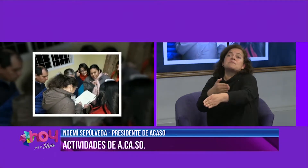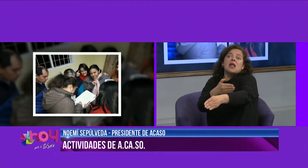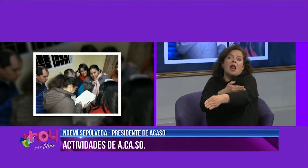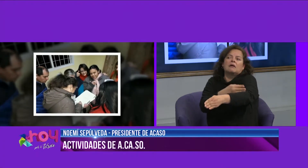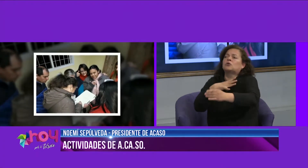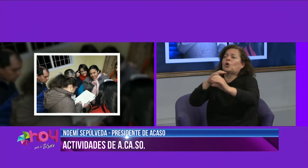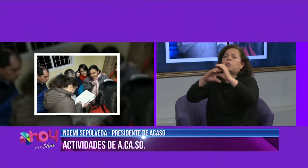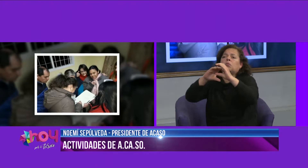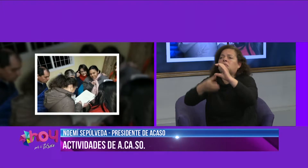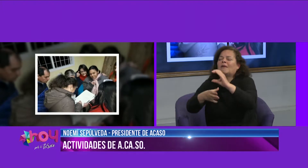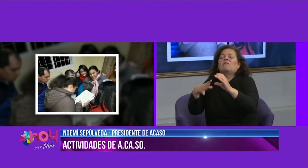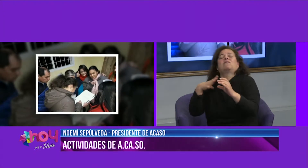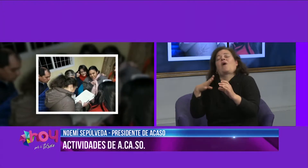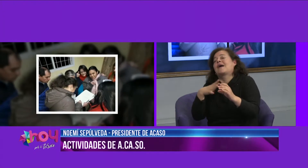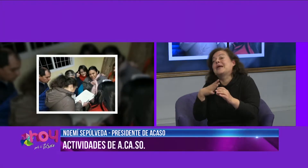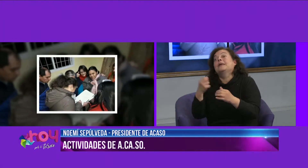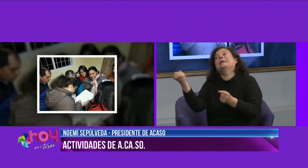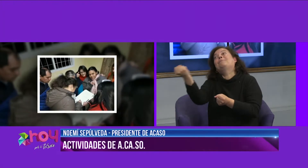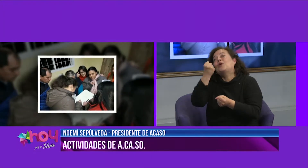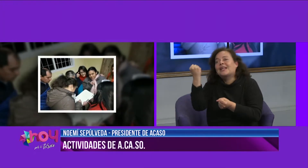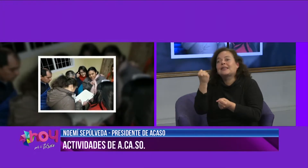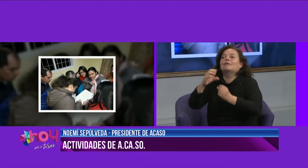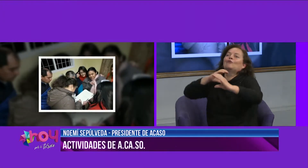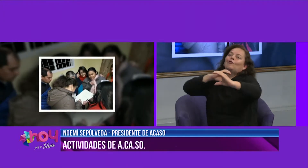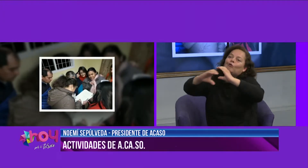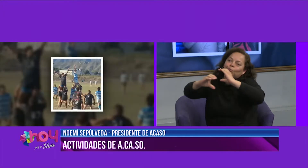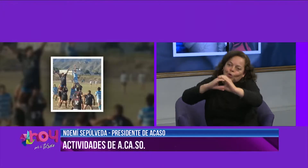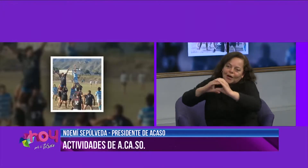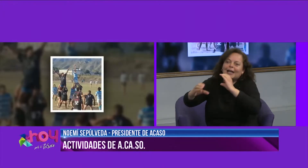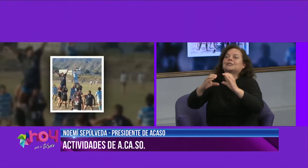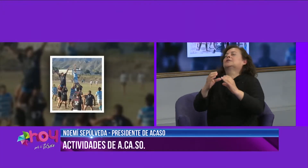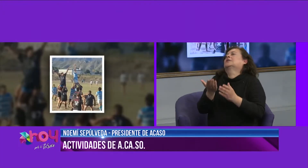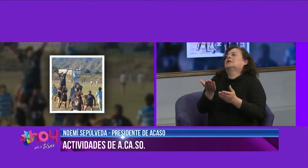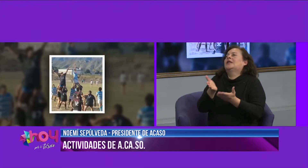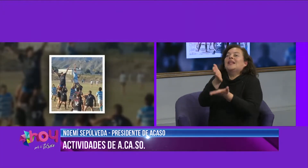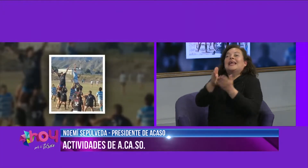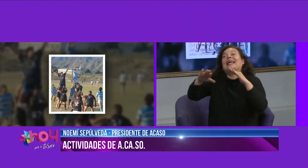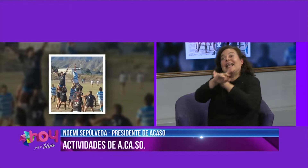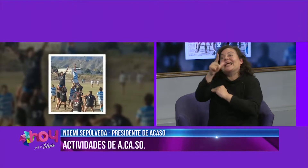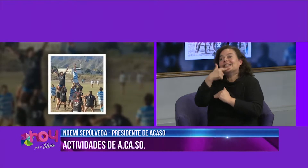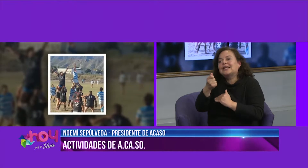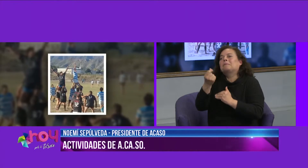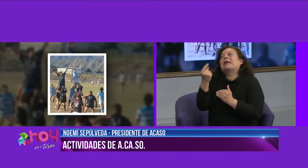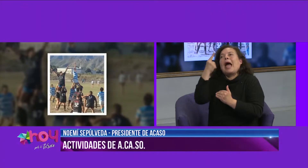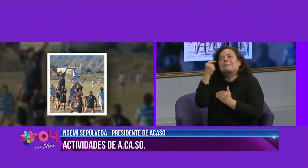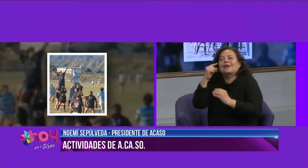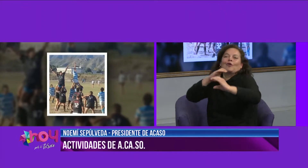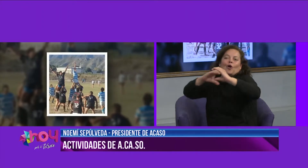etcétera, o en la terminal, siempre tenemos problemas para comunicarnos. Entonces es muy importante para nosotros la comunicación, nuestro derecho a través de